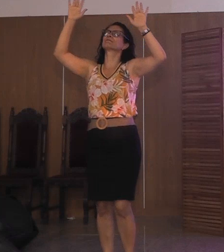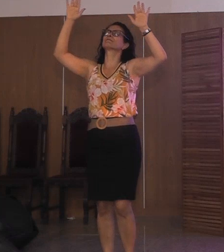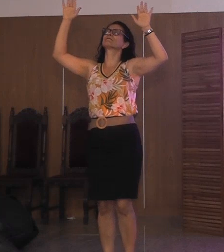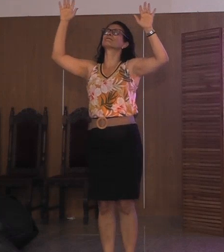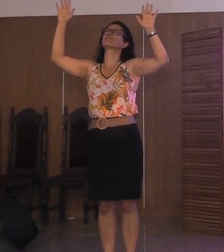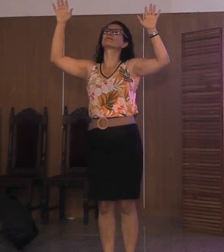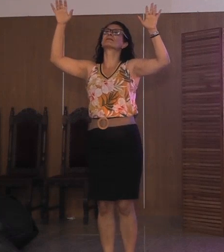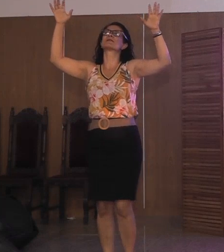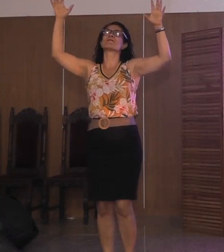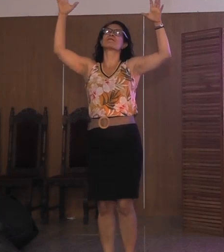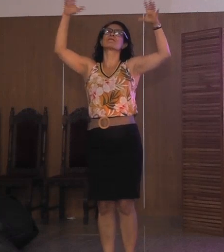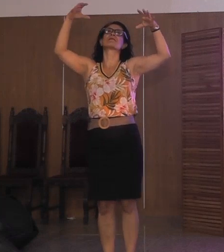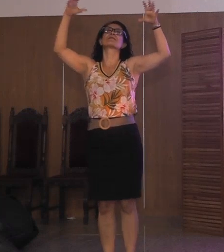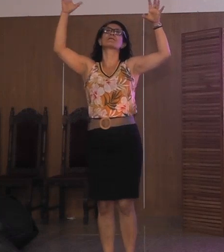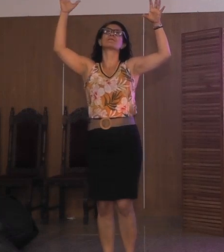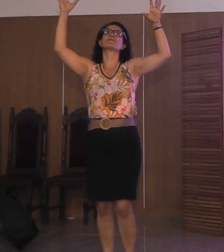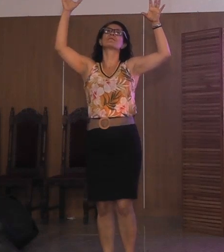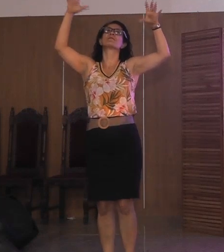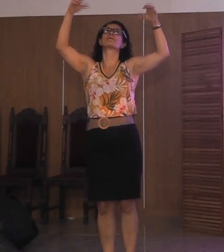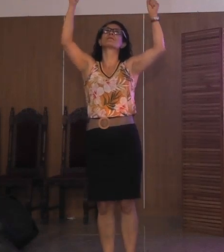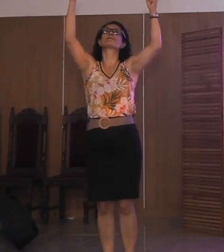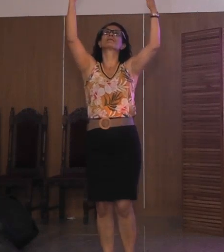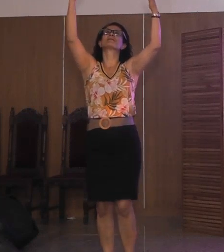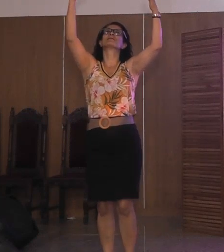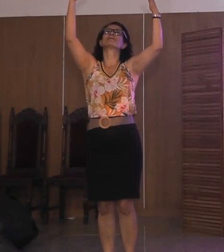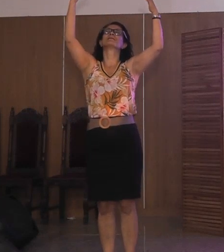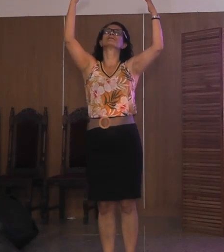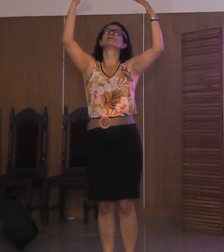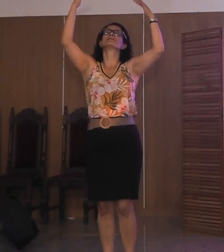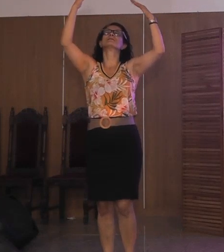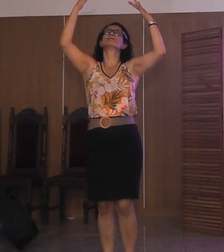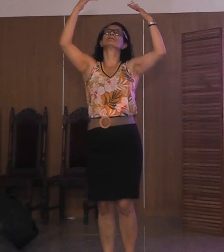chover, vai